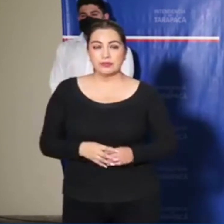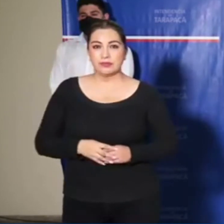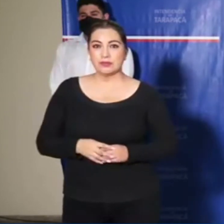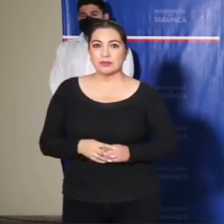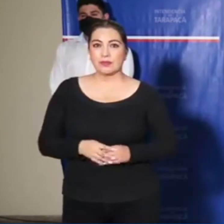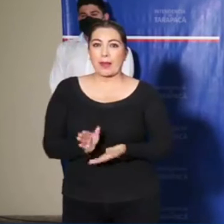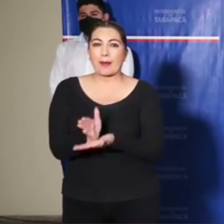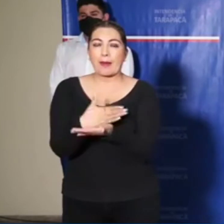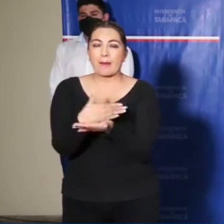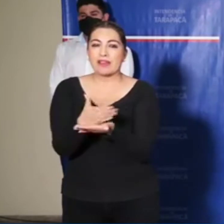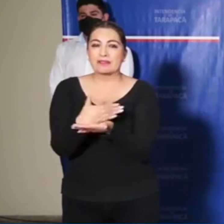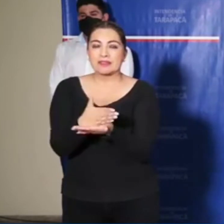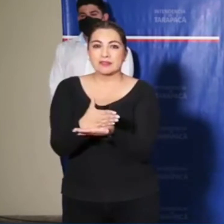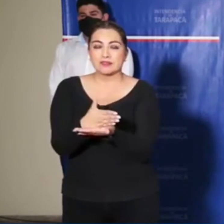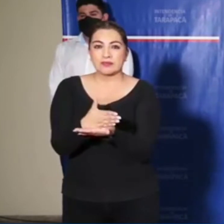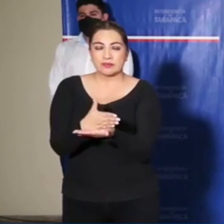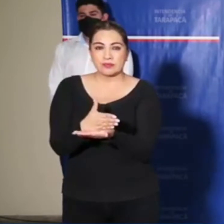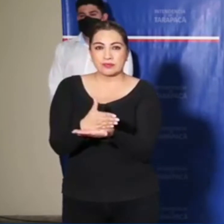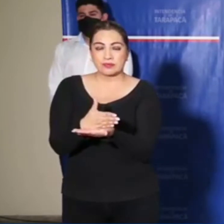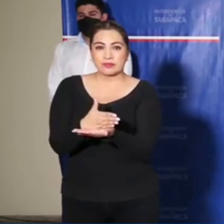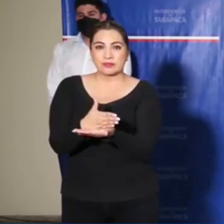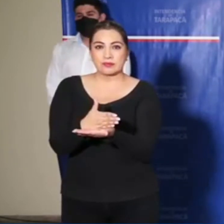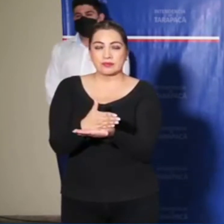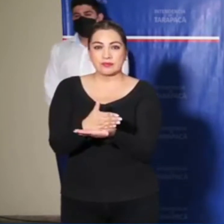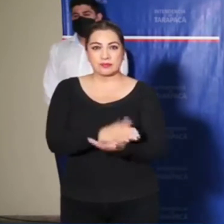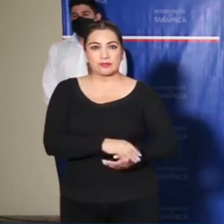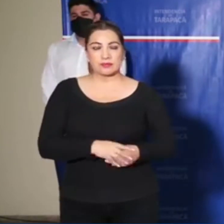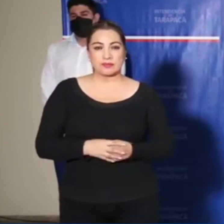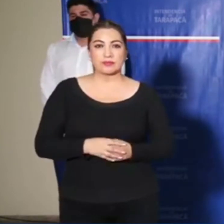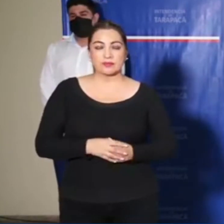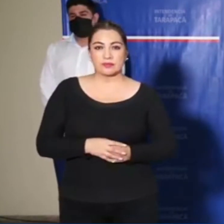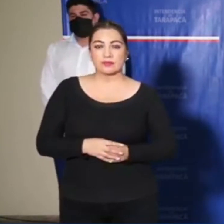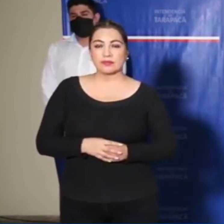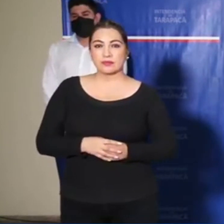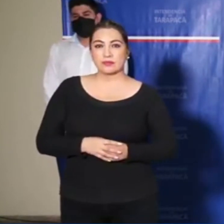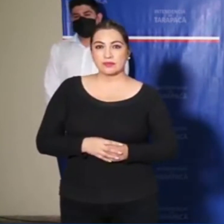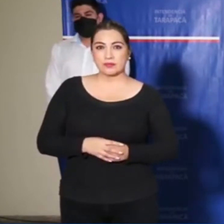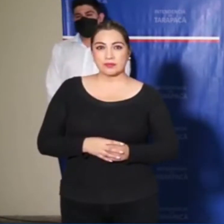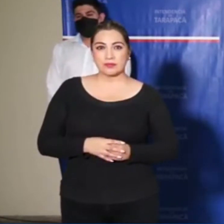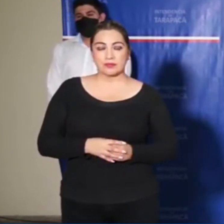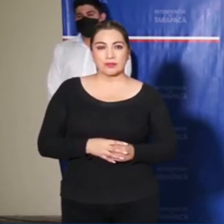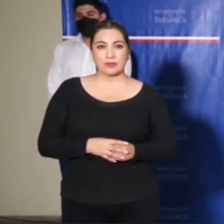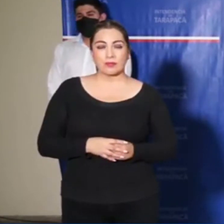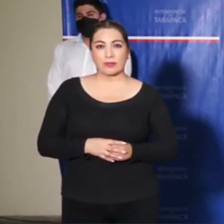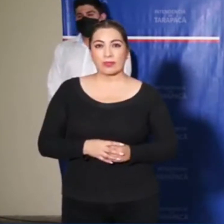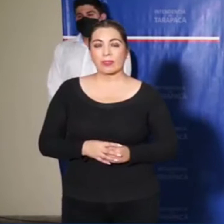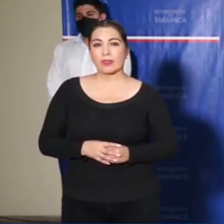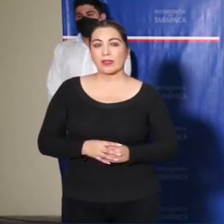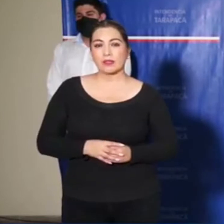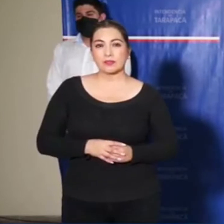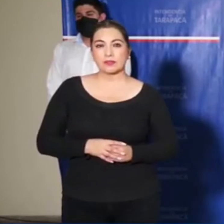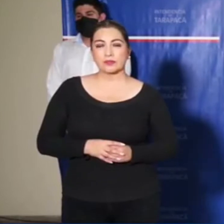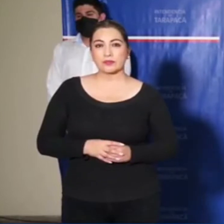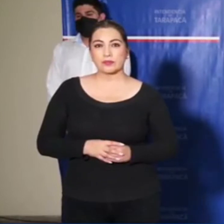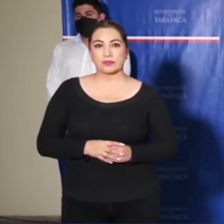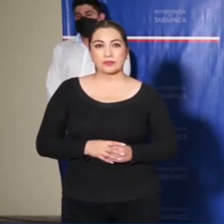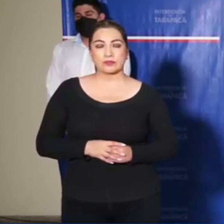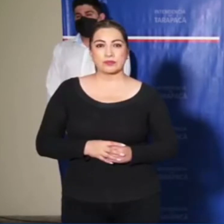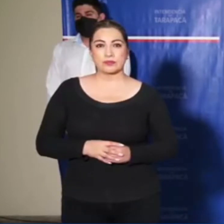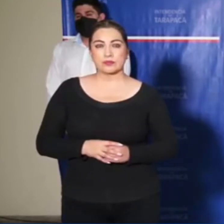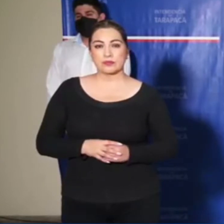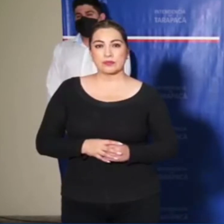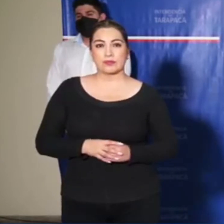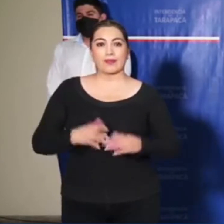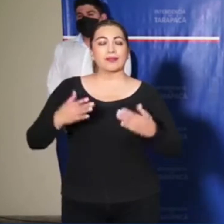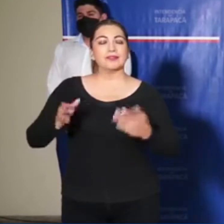en la organización en todo sentido, y obviamente quienes en